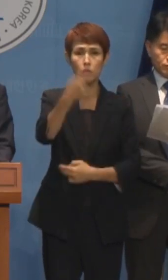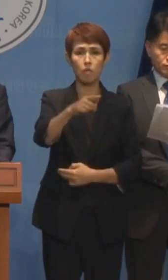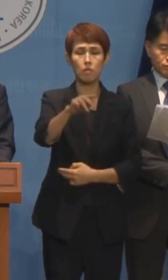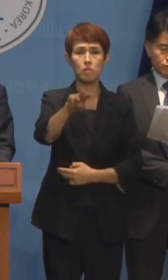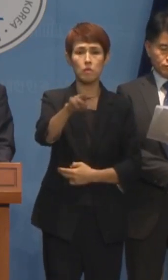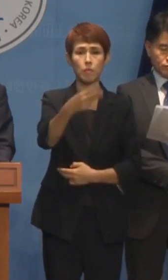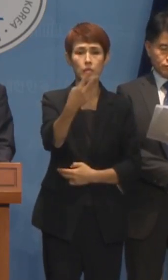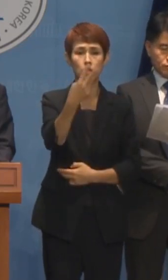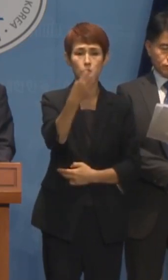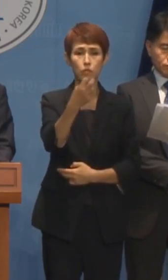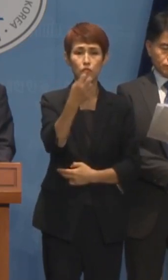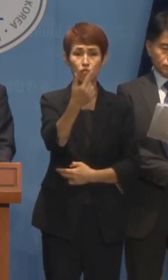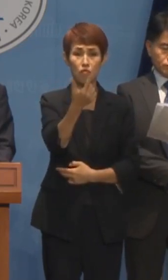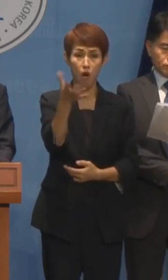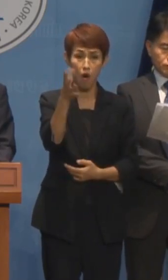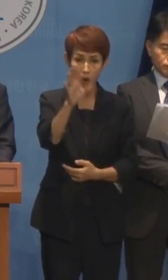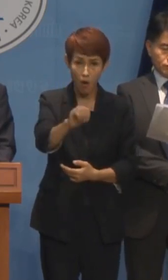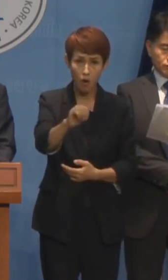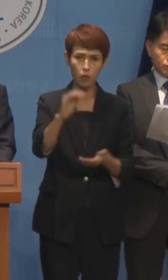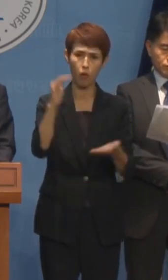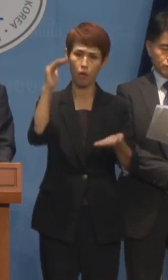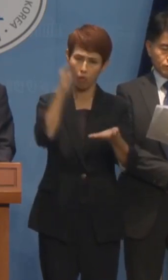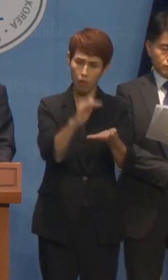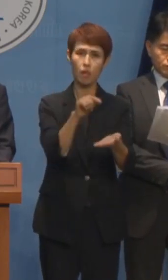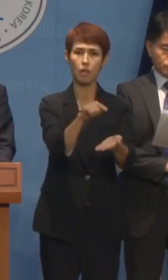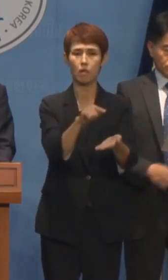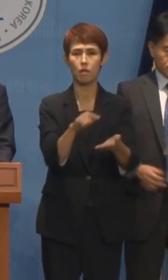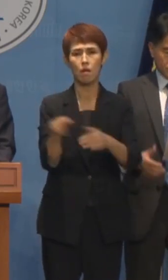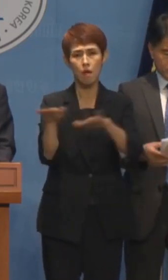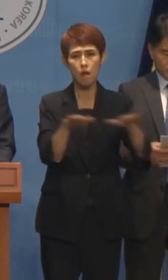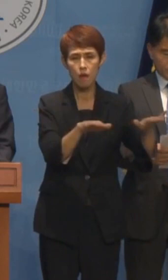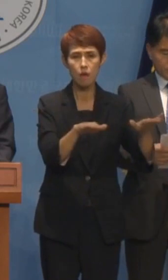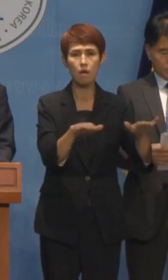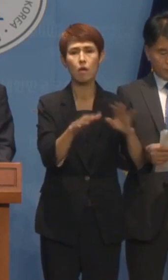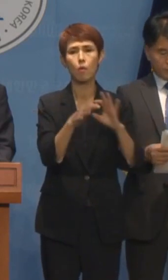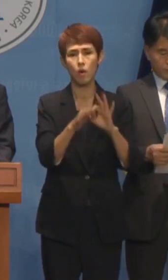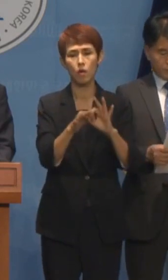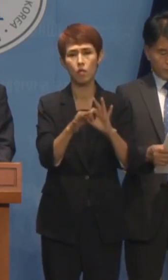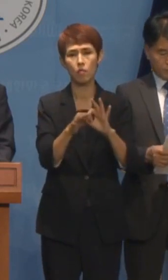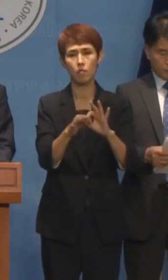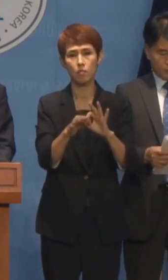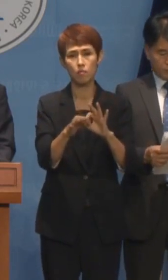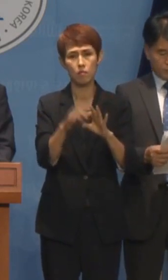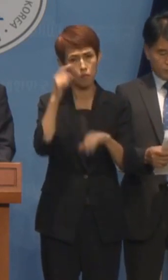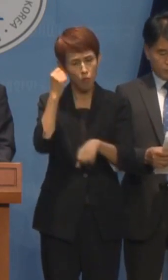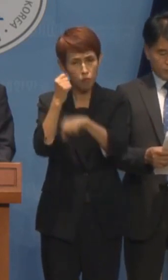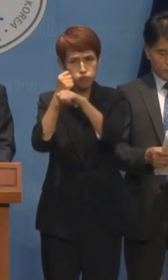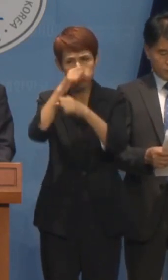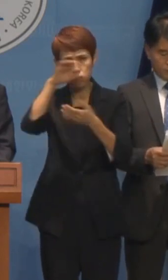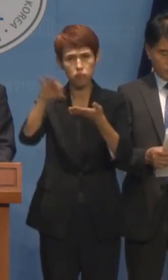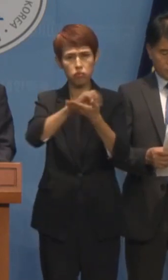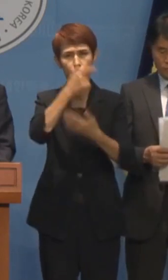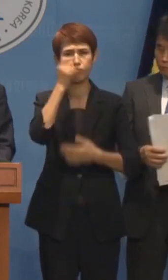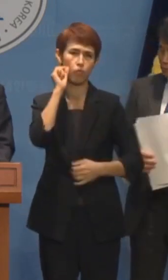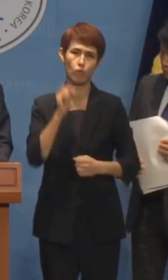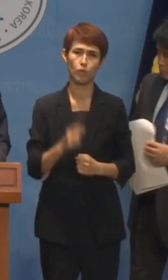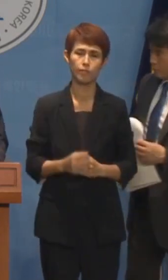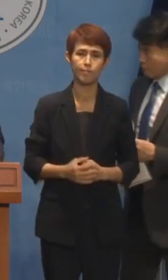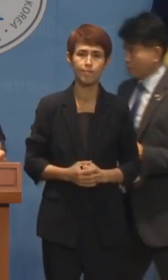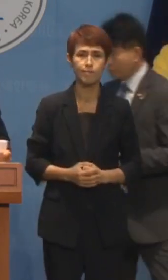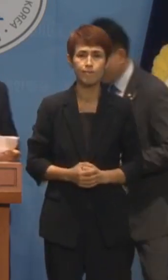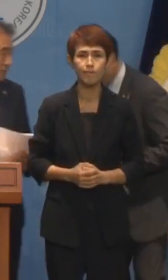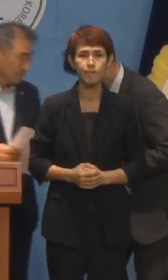1,336억 원이나 적은 수준이어서 해양수산 미래 발전에 있어 턱없이 모자라는 예산이라 볼 수밖에 없다.